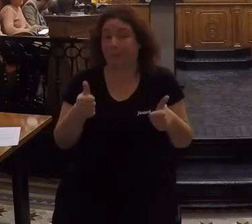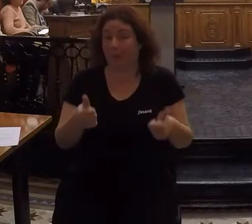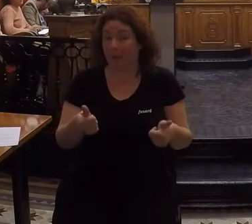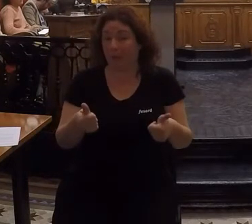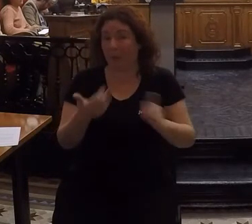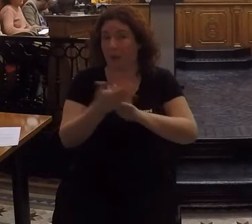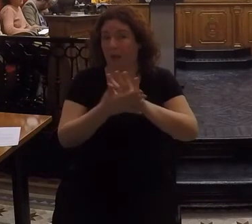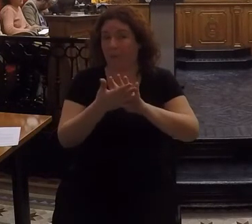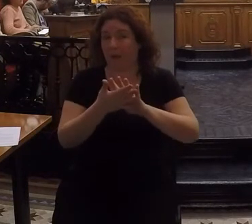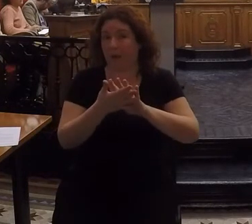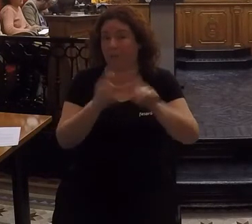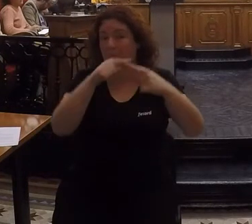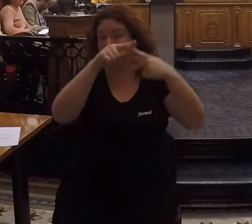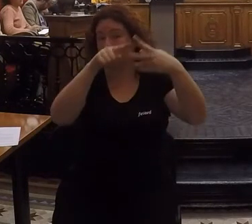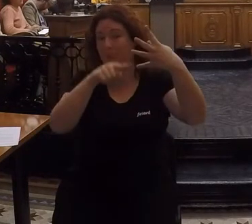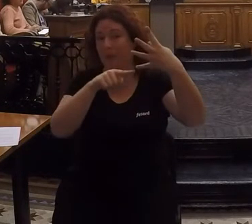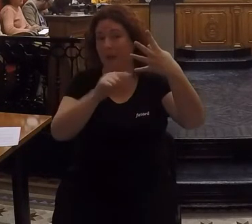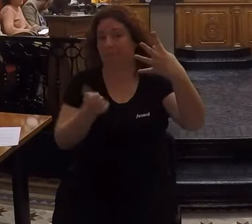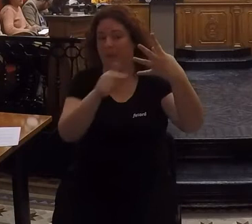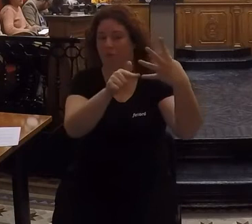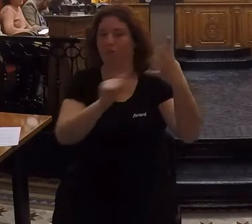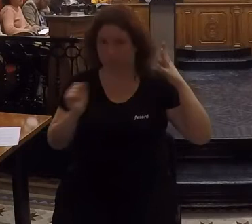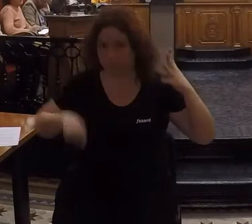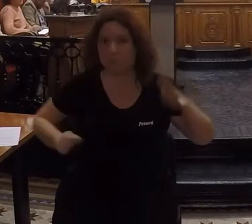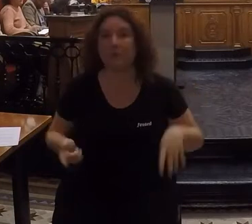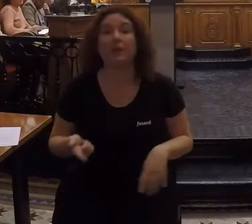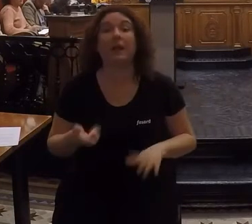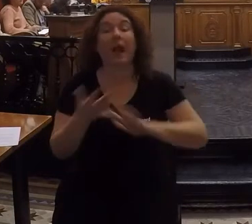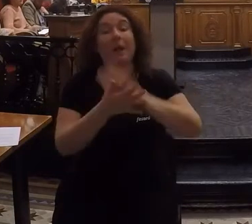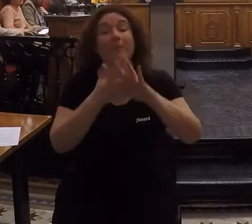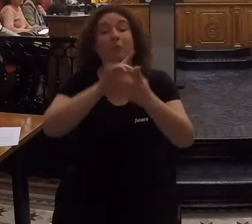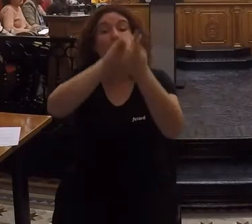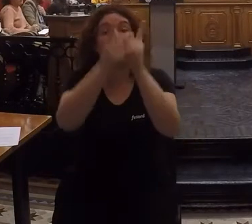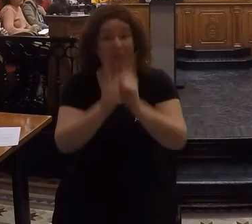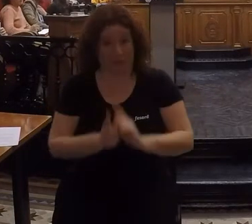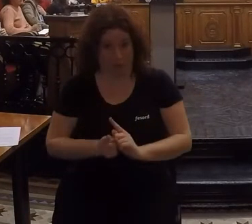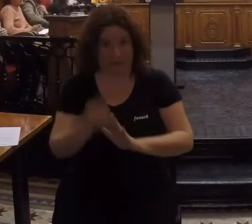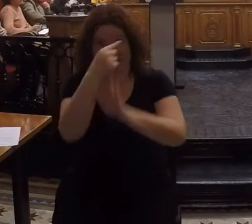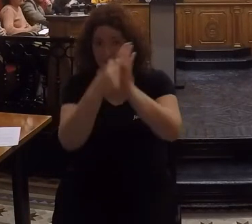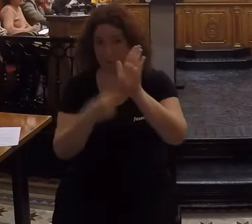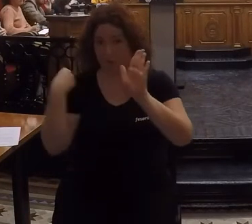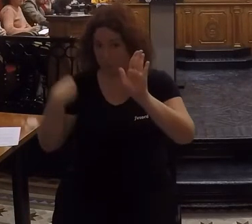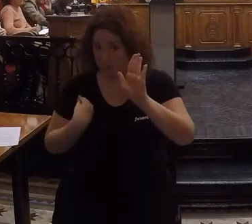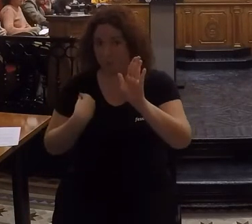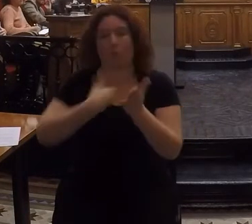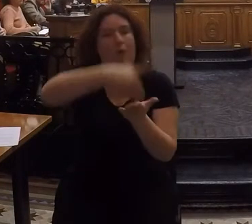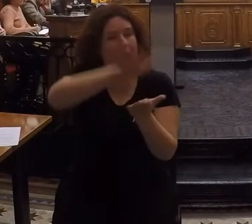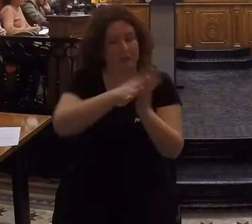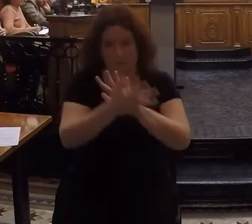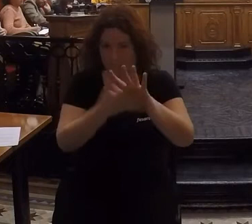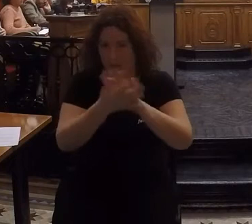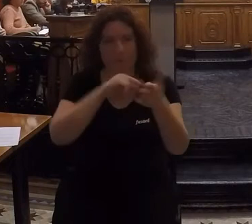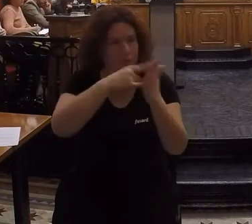por el final, bueno, de las bonificaciones, los requisitos de las bonificaciones los redactan los técnicos según su